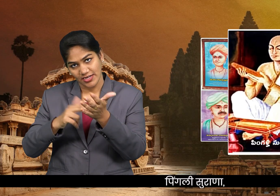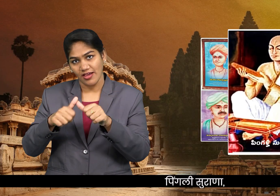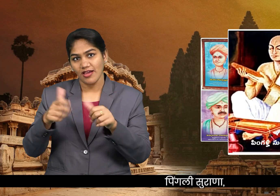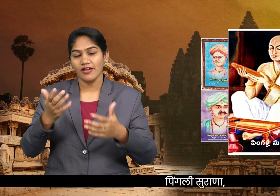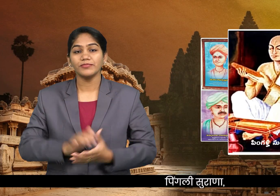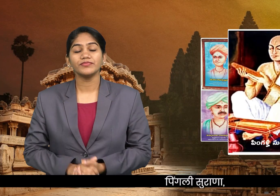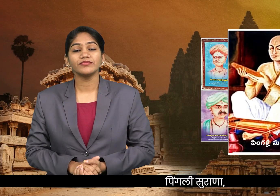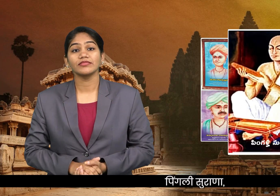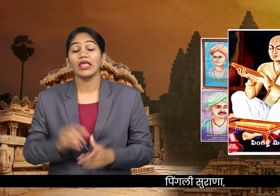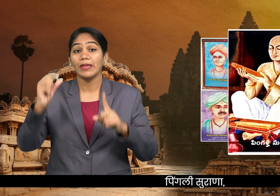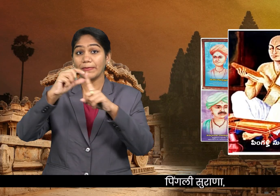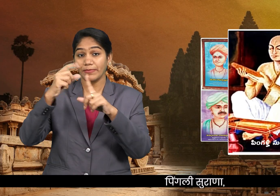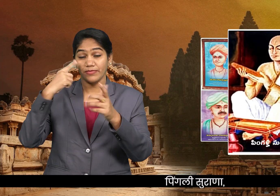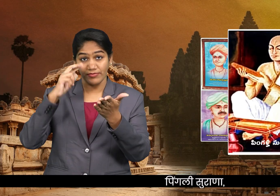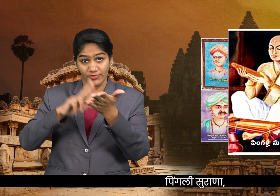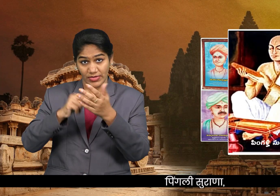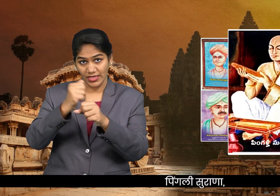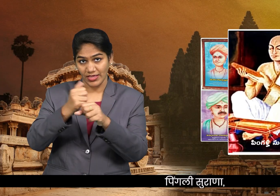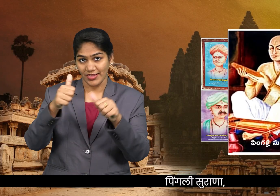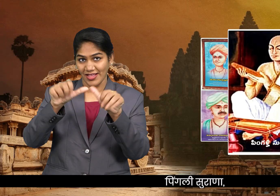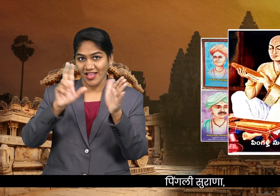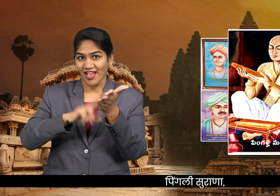पिंगली सुराना,